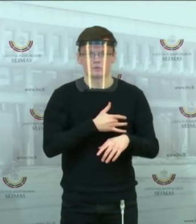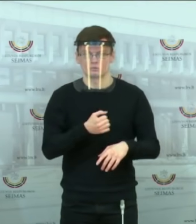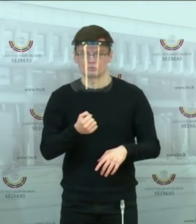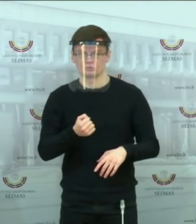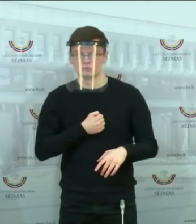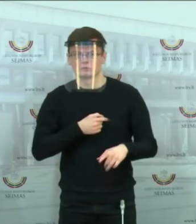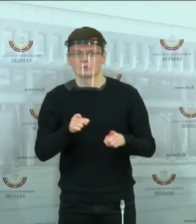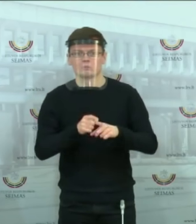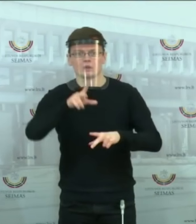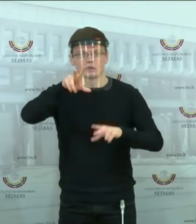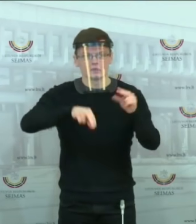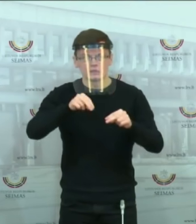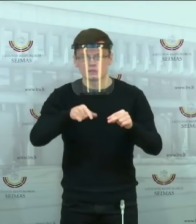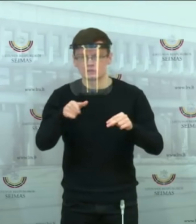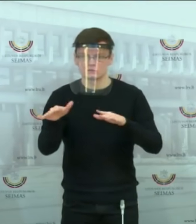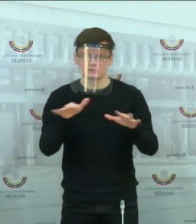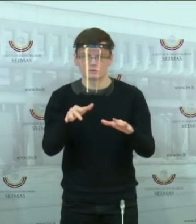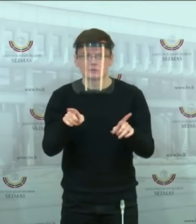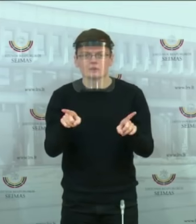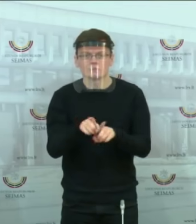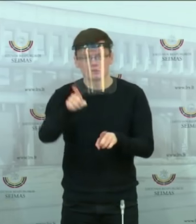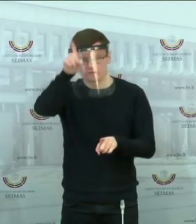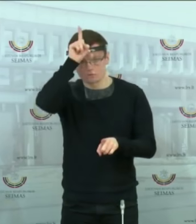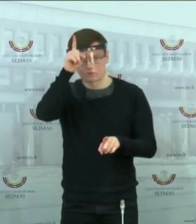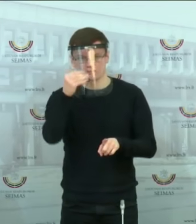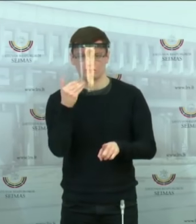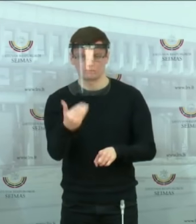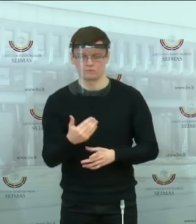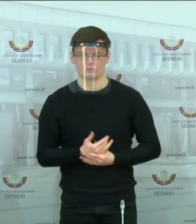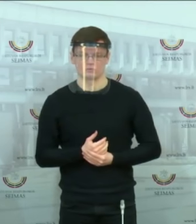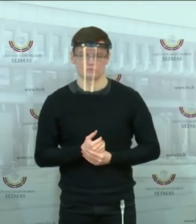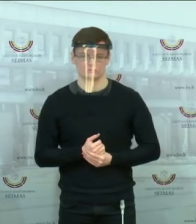tiek rizikingesnės situacijas, kaip ir ta pati Vokietija.